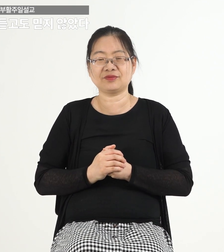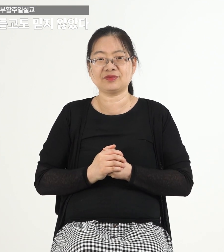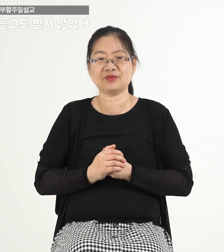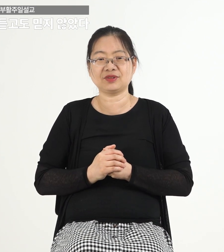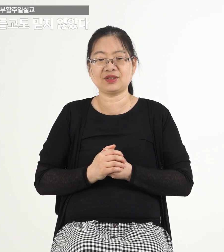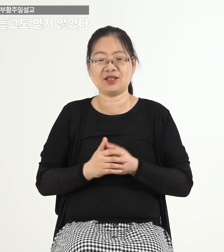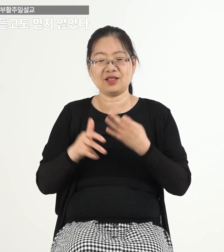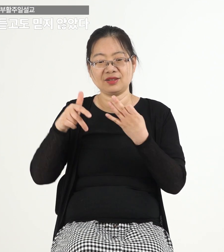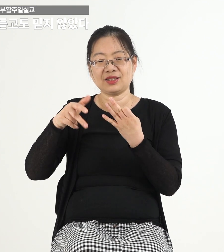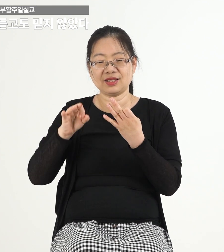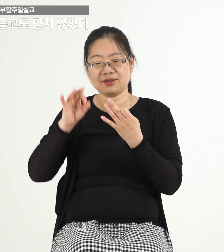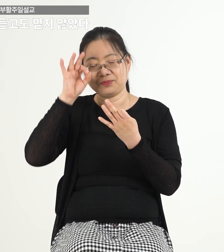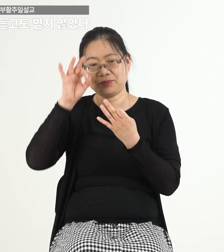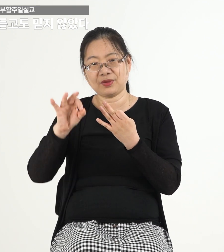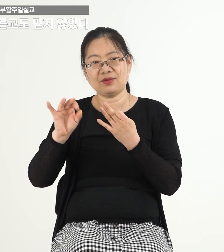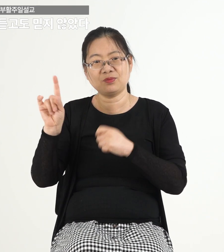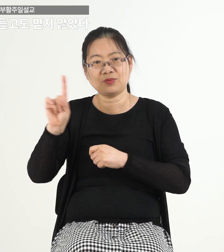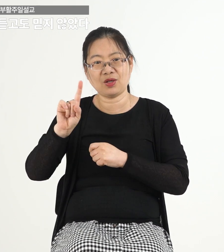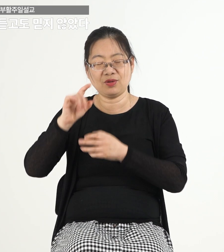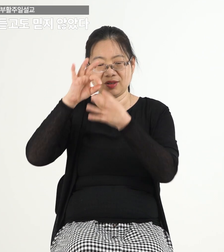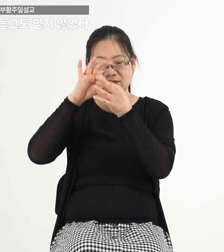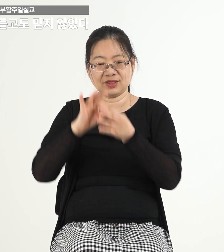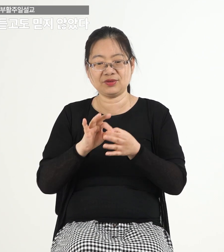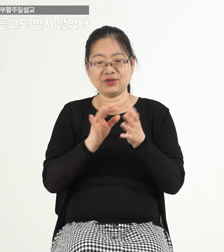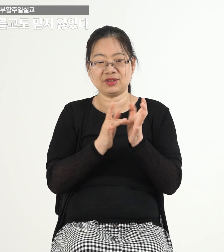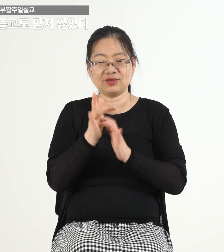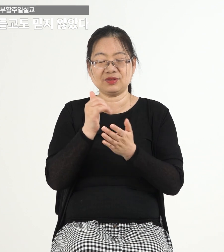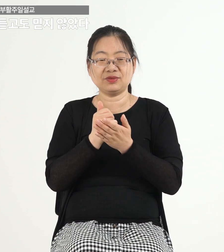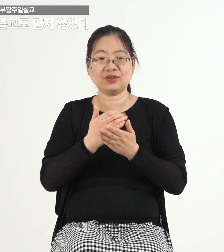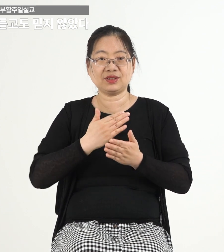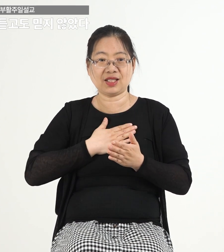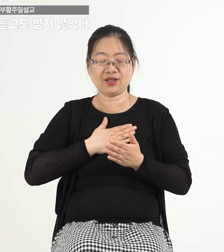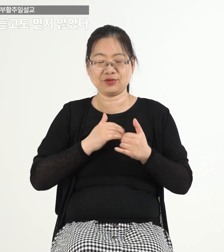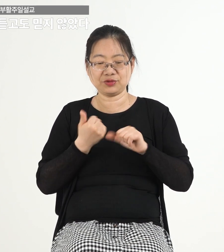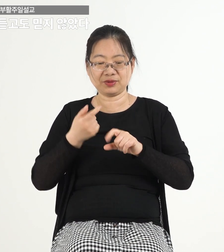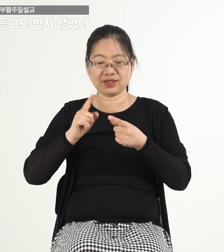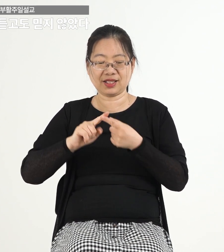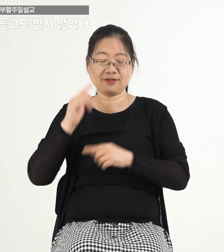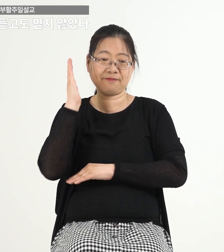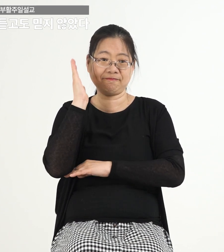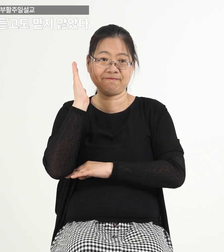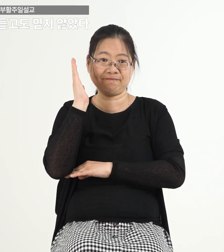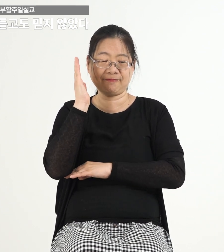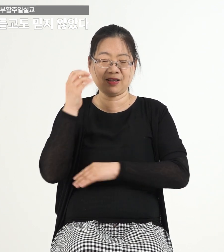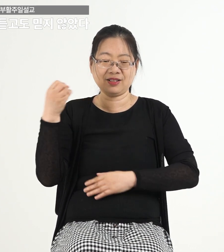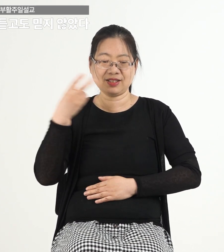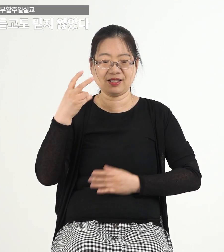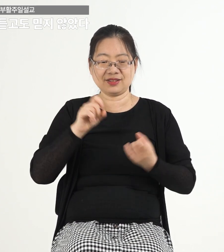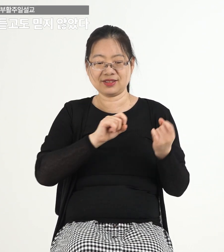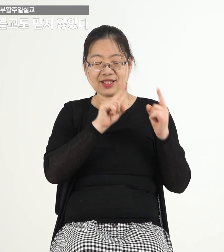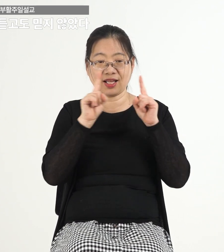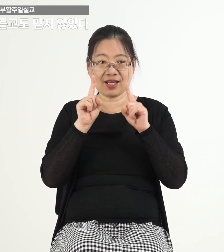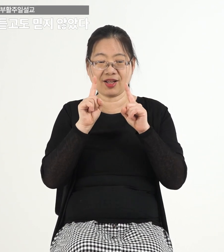직전까지도 14장이니까 계속 예수님은 자기의 죽음을 말씀하셨고 다시 살아날 것을